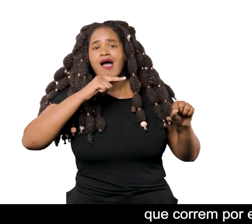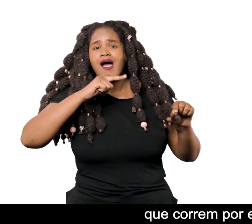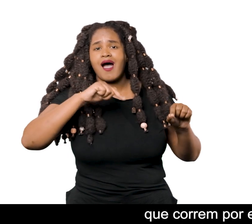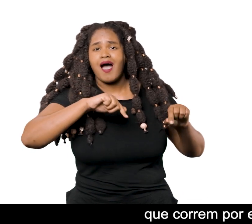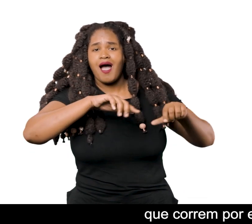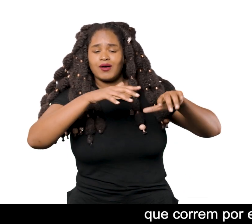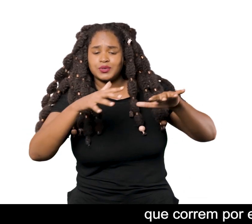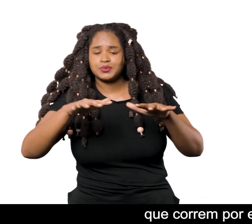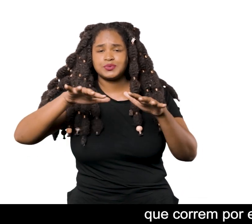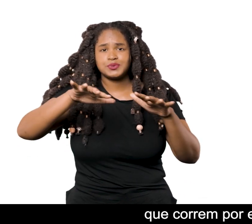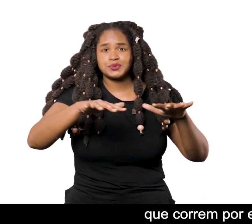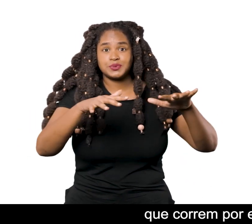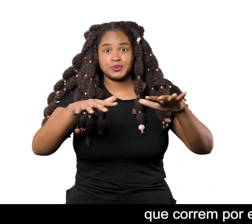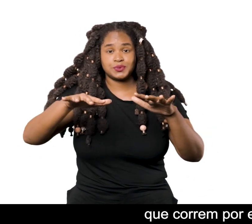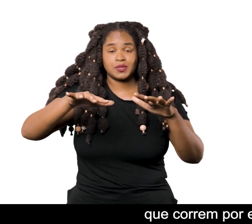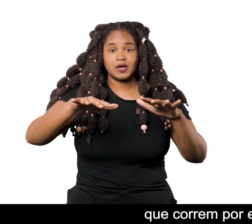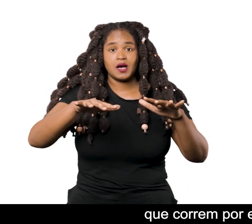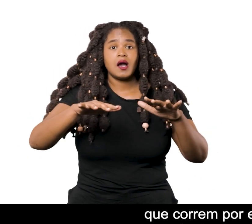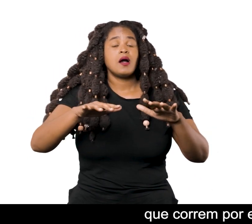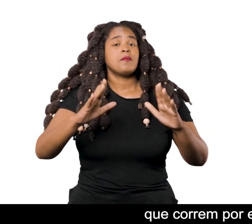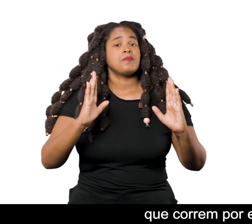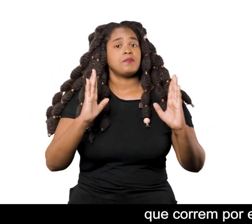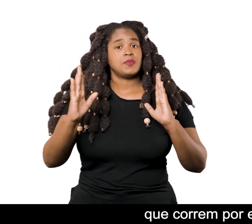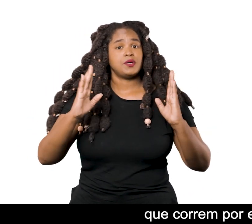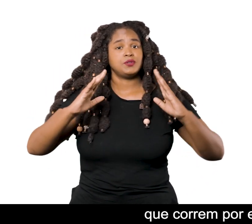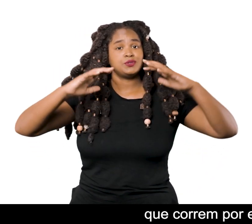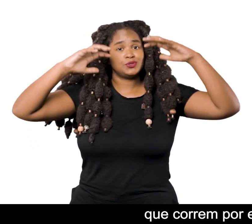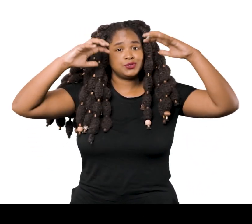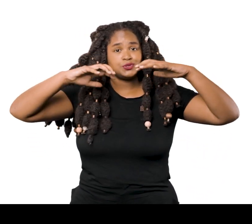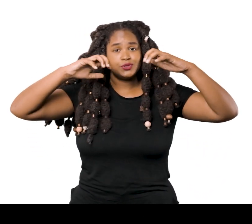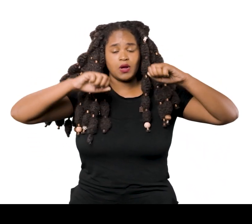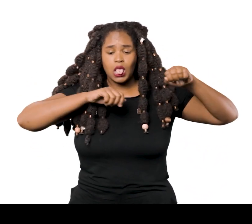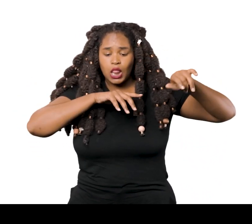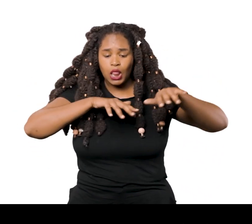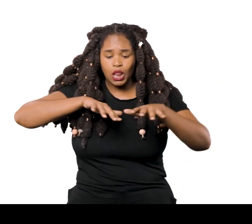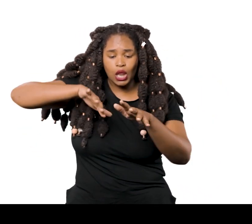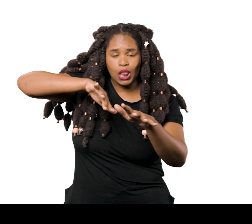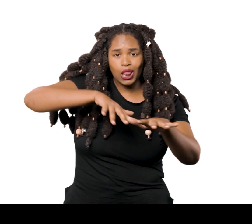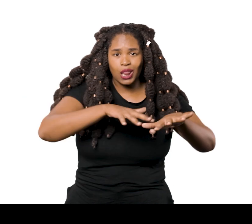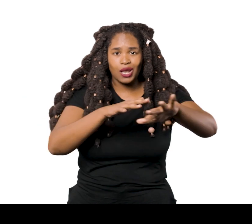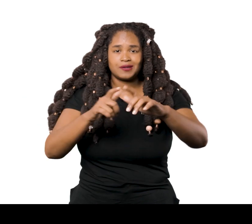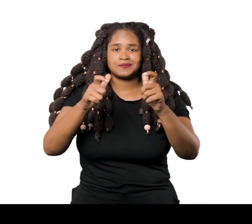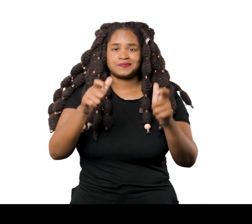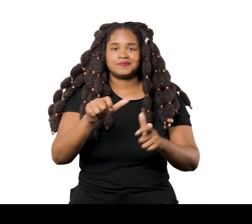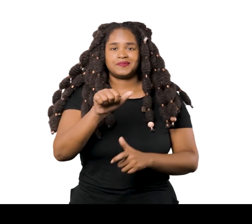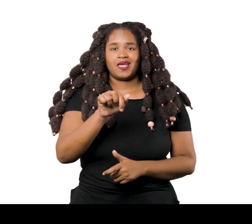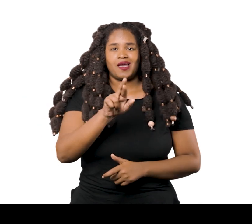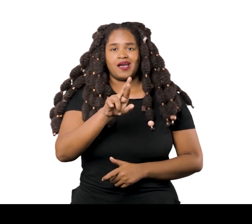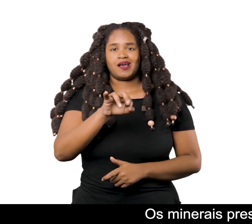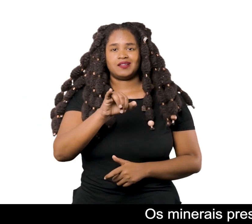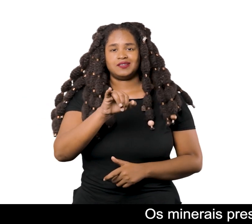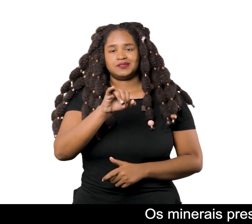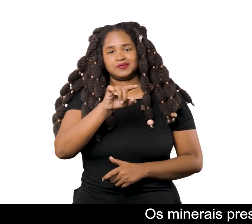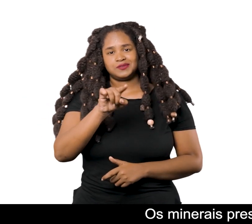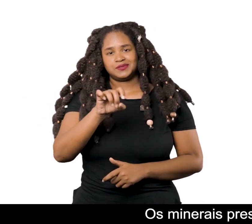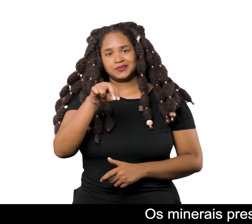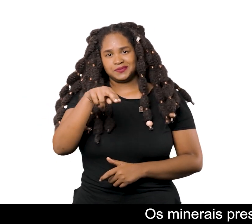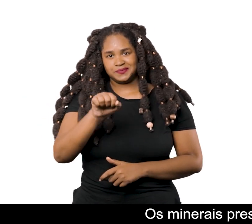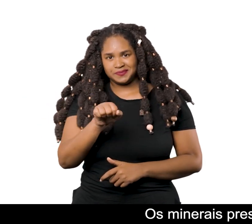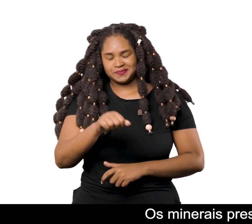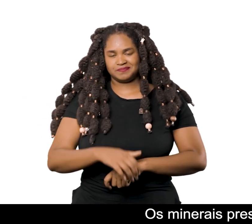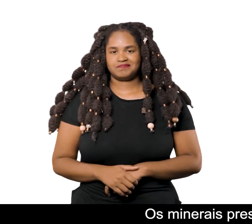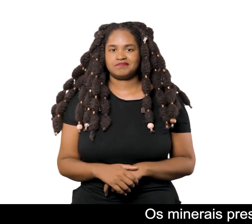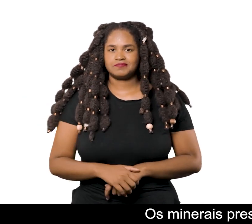que correm por entre as rochas no período de chuvas em Grand Falls, também no Arizona. Os